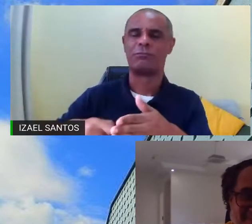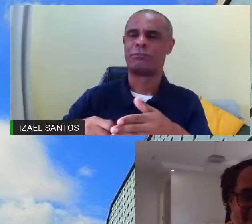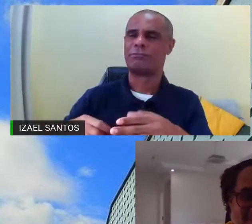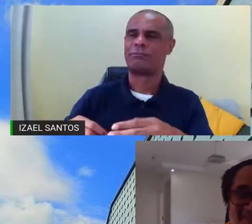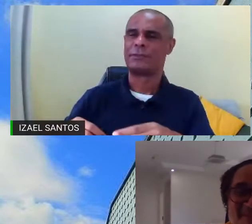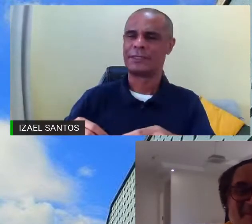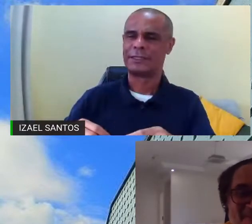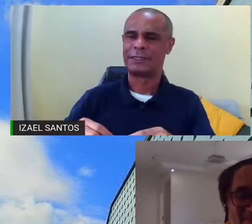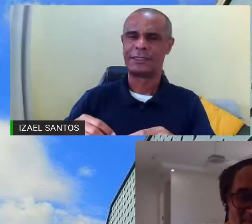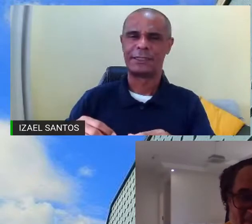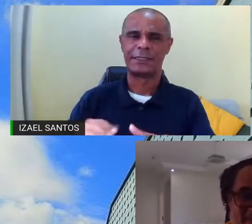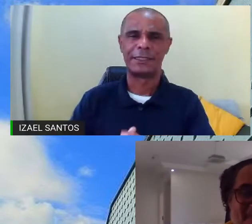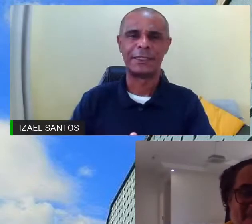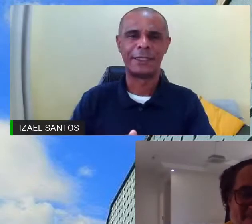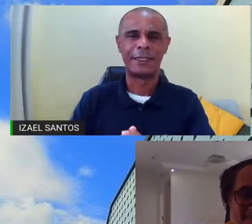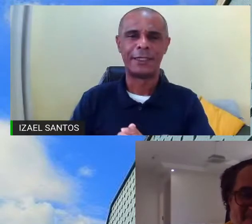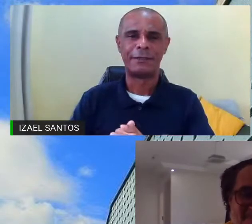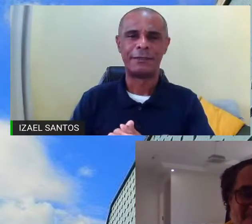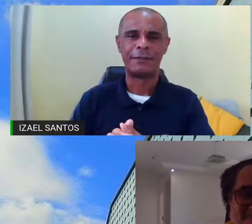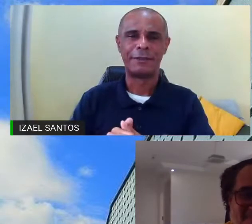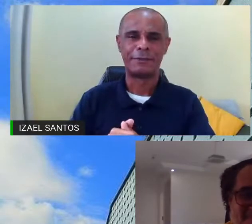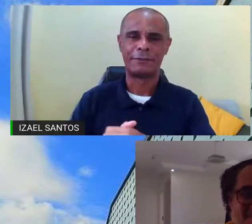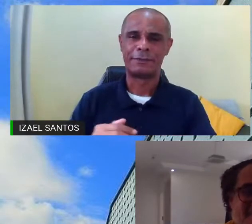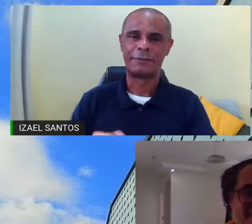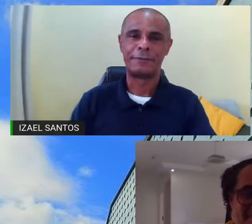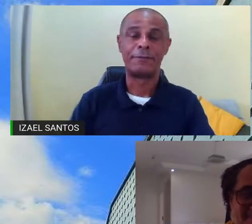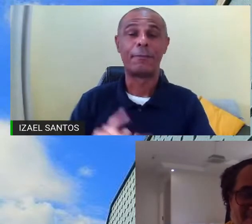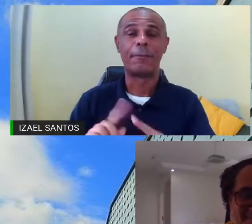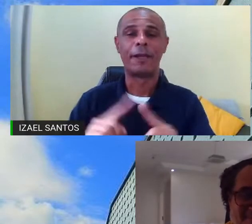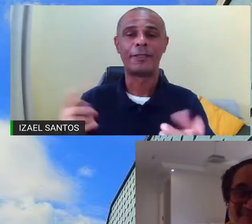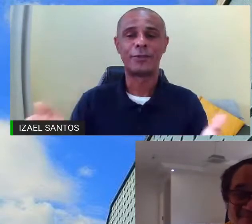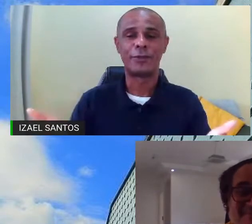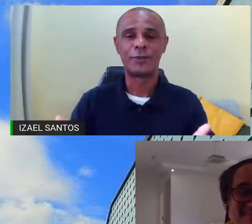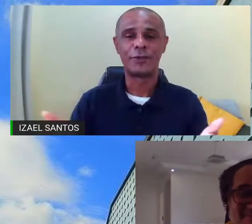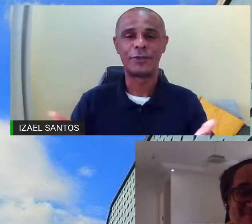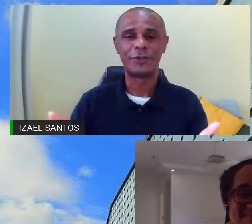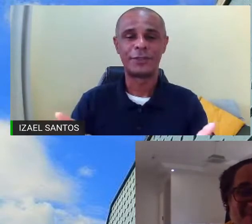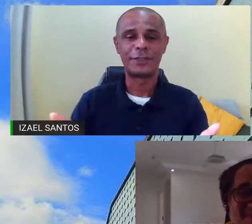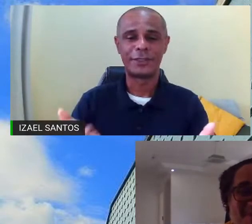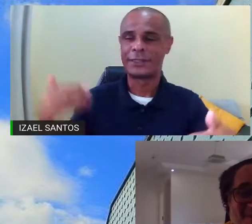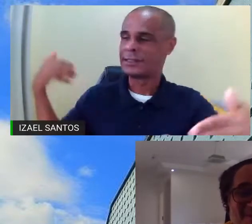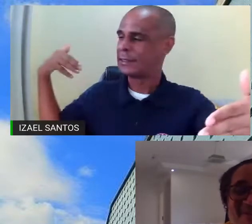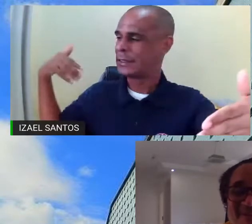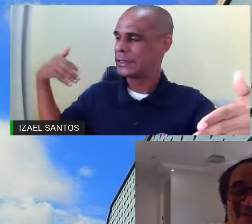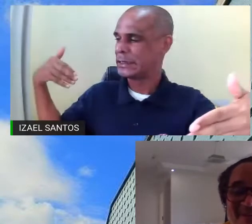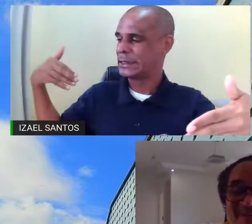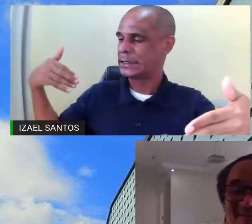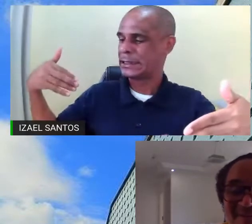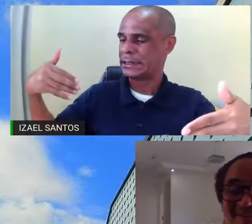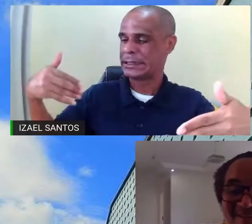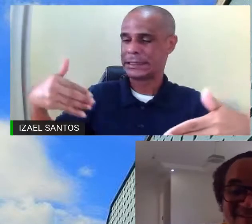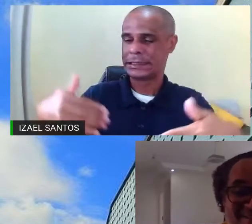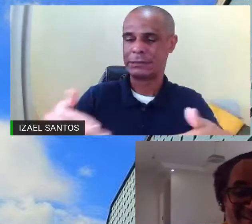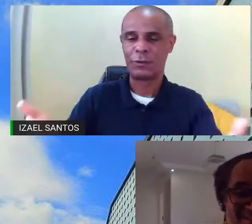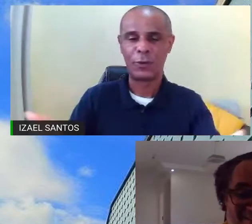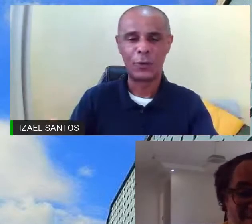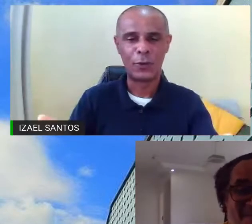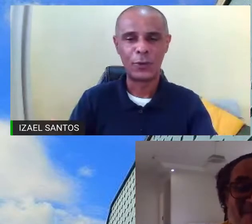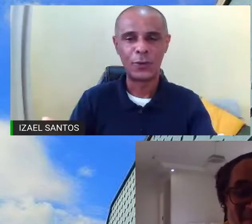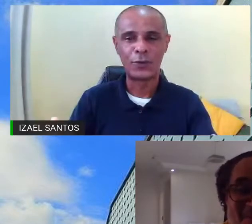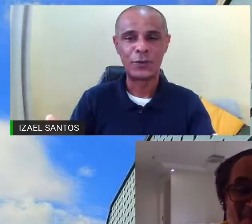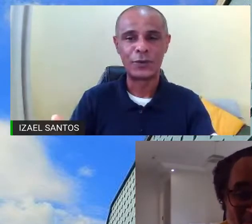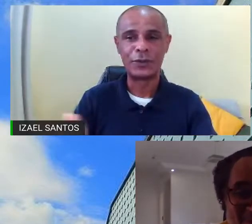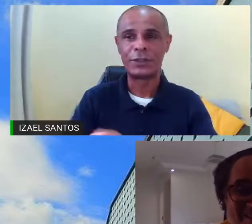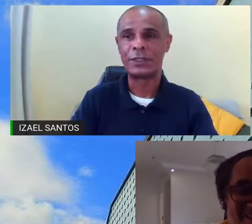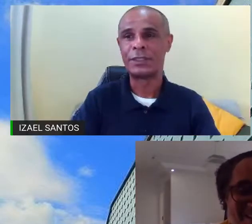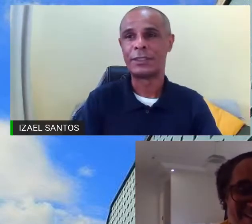em vários âmbitos do PEC, mas agora nós estamos ausentes, não tem como ir a Brasília. Não se vai